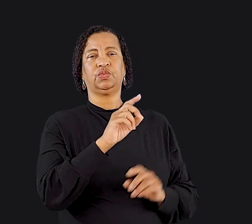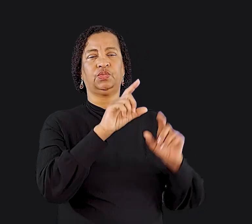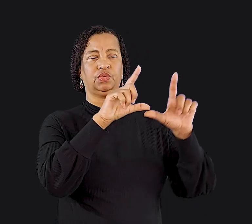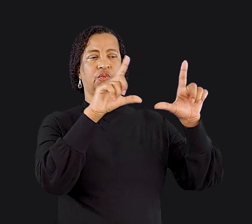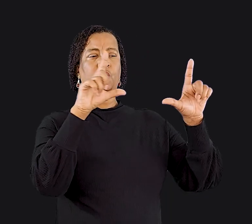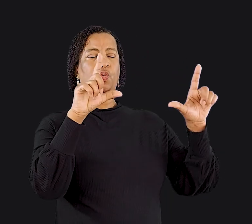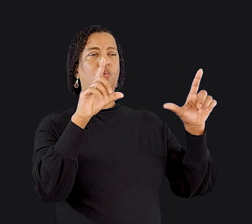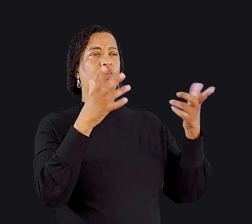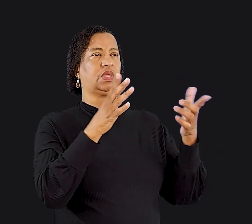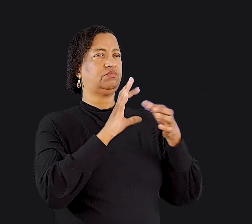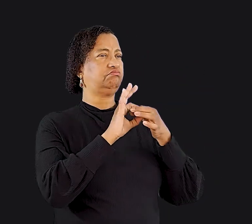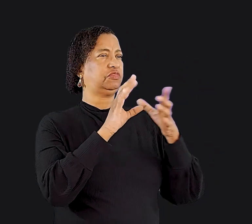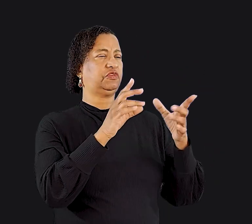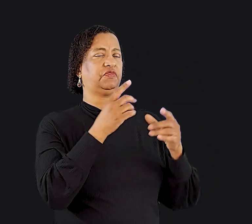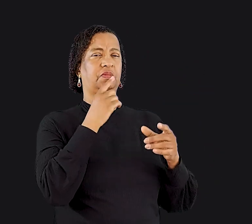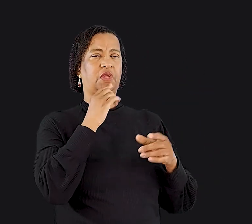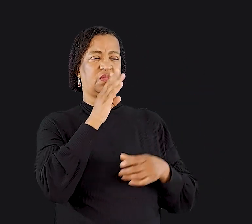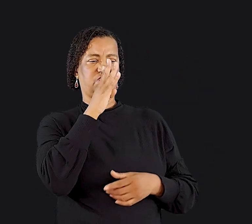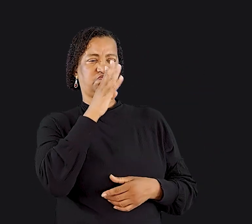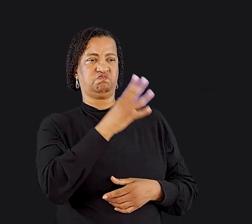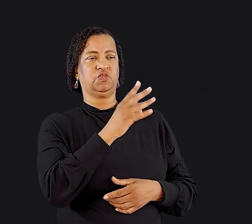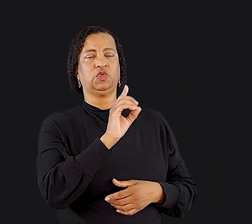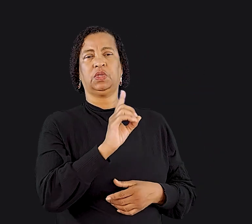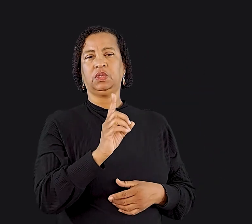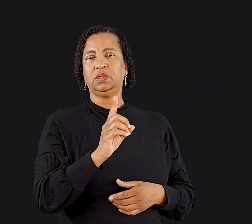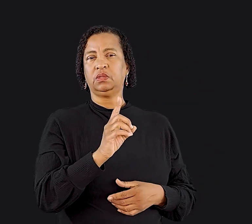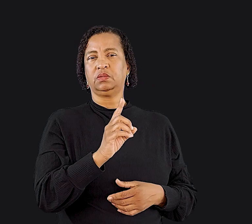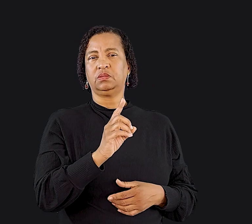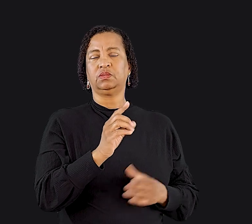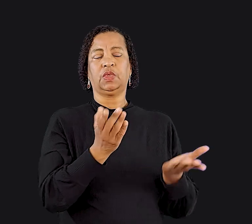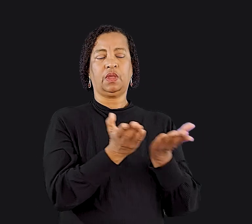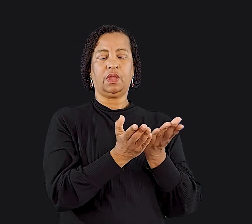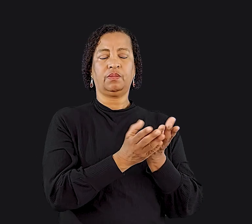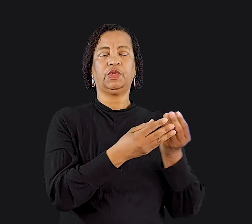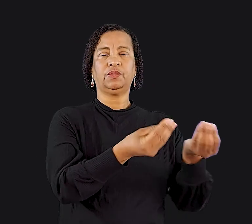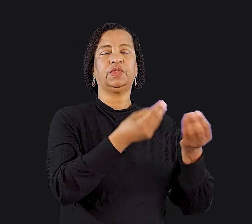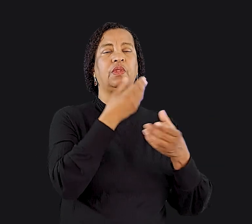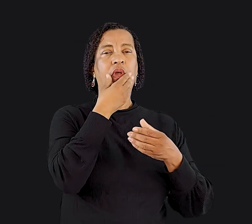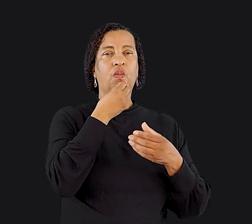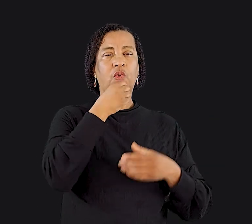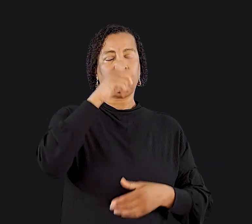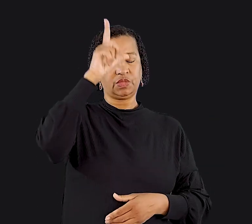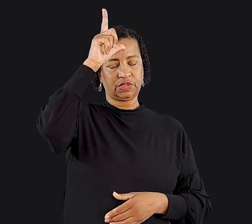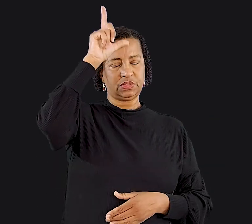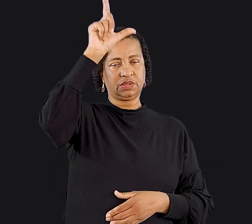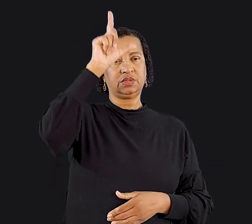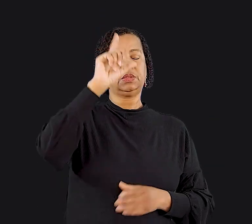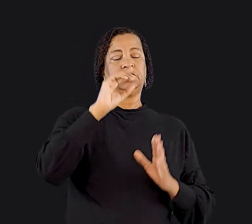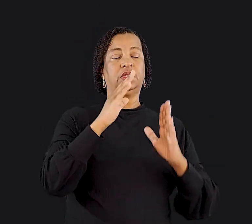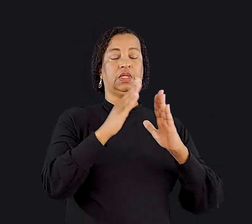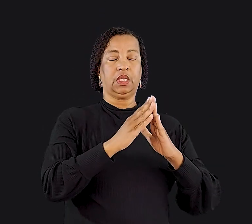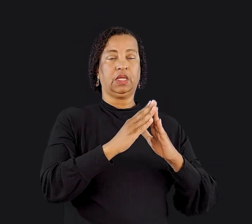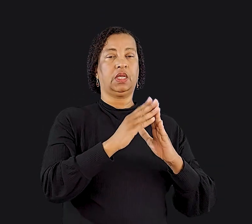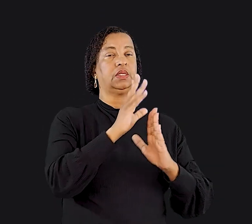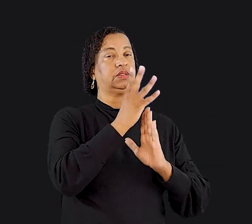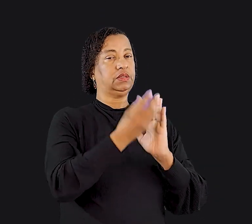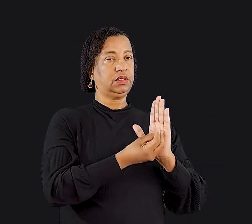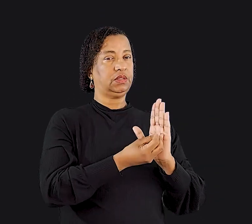está aberto a julgamentos. A Bíblia dá ao homem a responsabilidade de ser o líder do lar e da igreja. Jesus